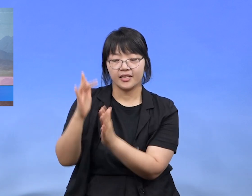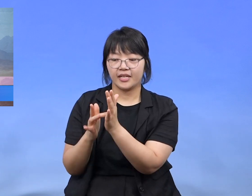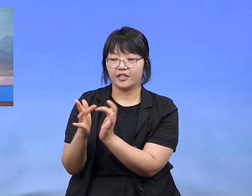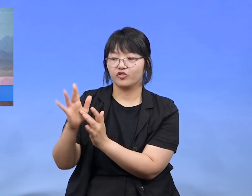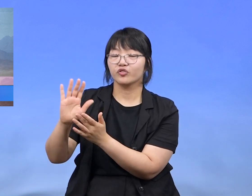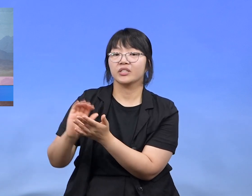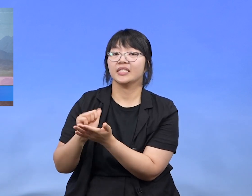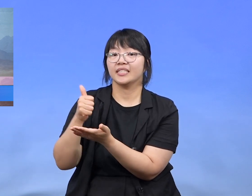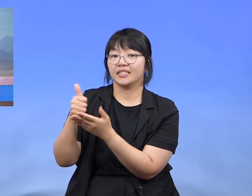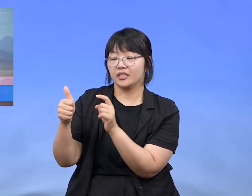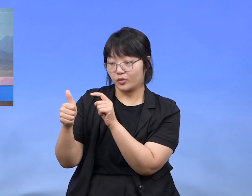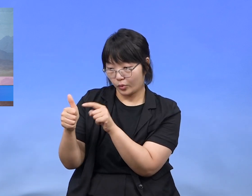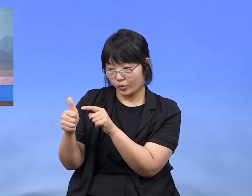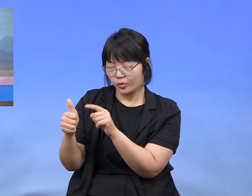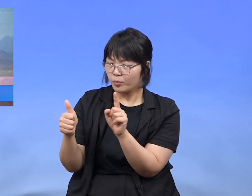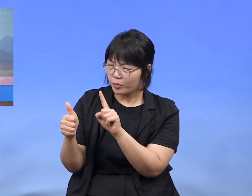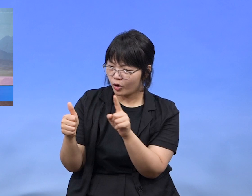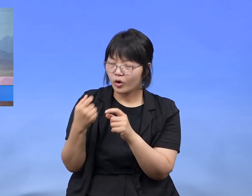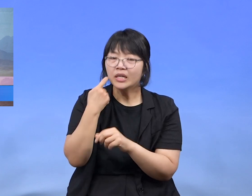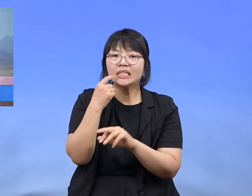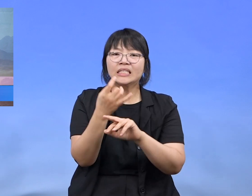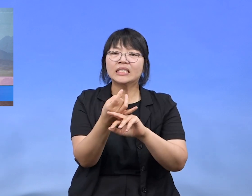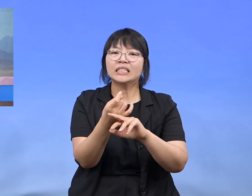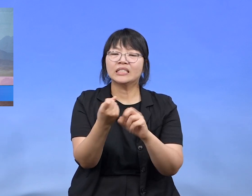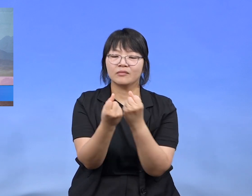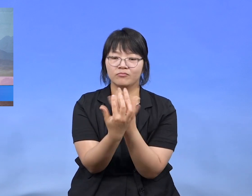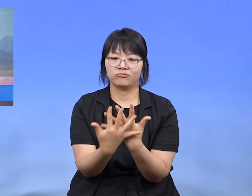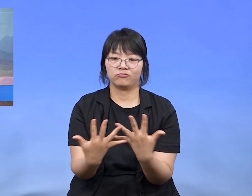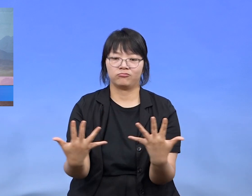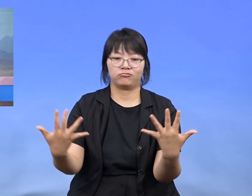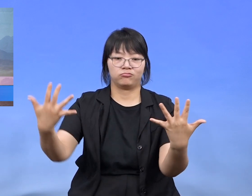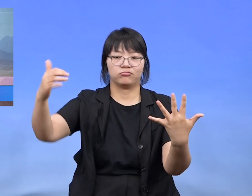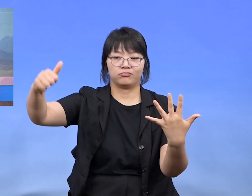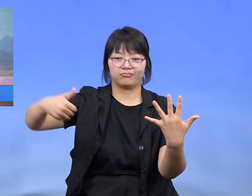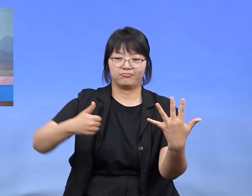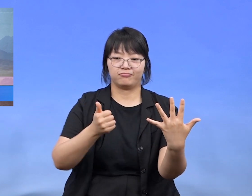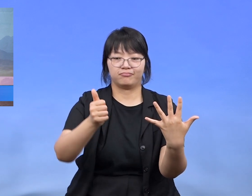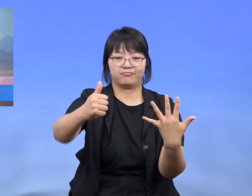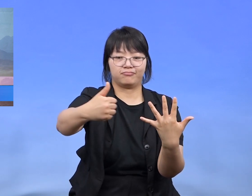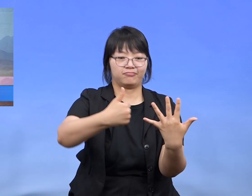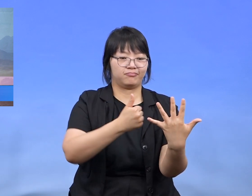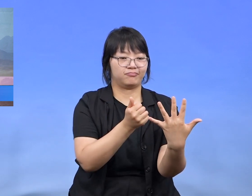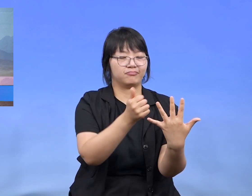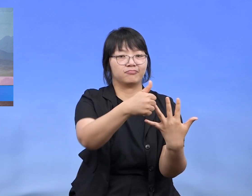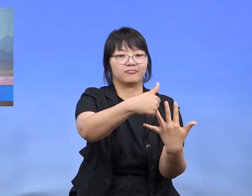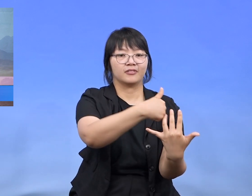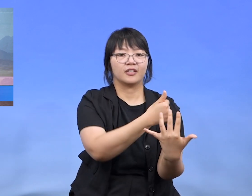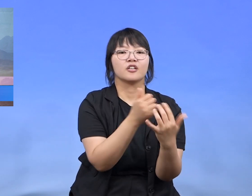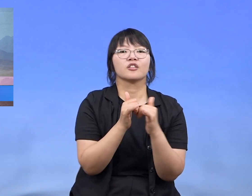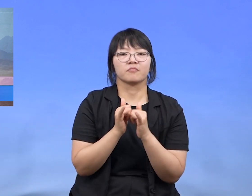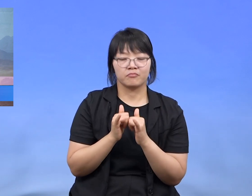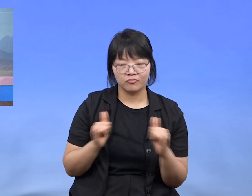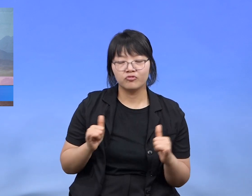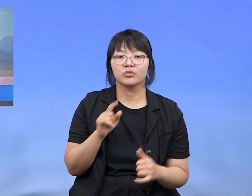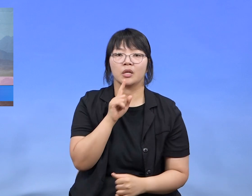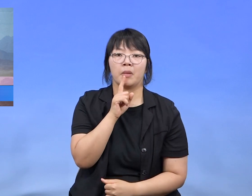가리켜 7 금 촛대 사이에 다니시는 분, 이렇게 묘사하고 있단